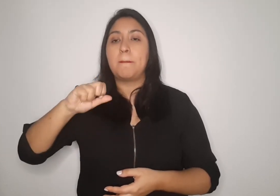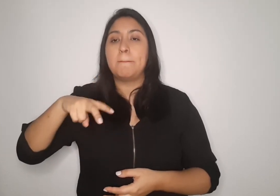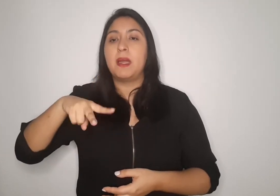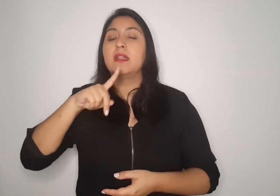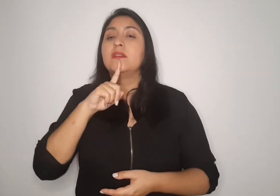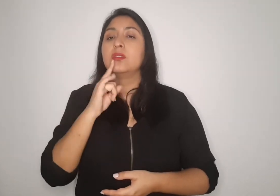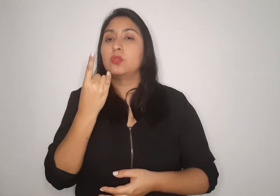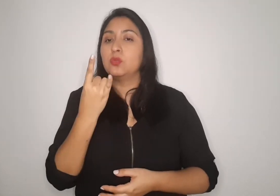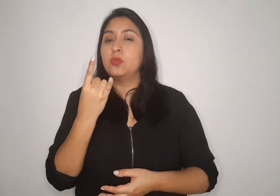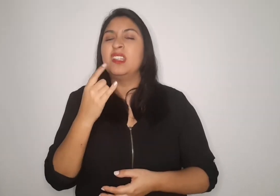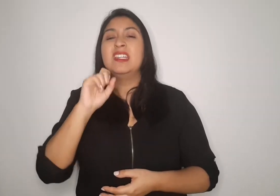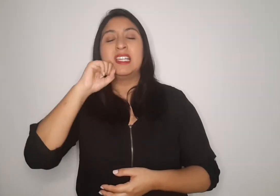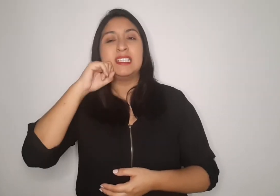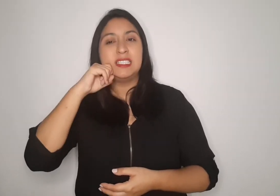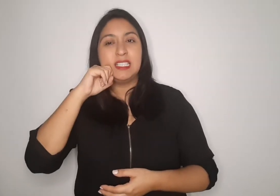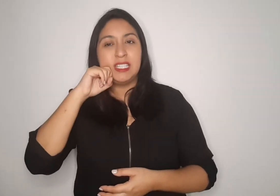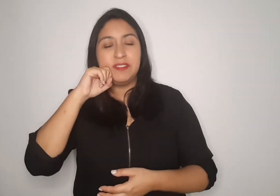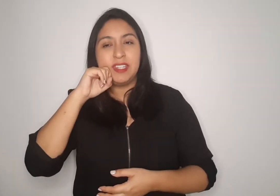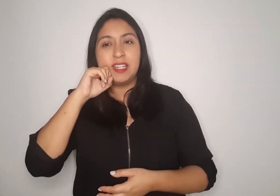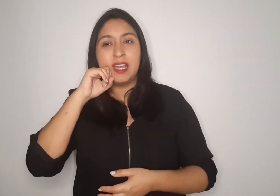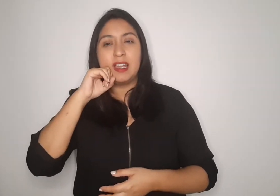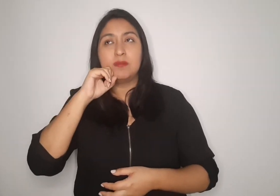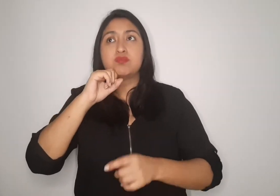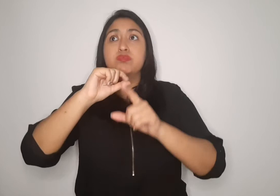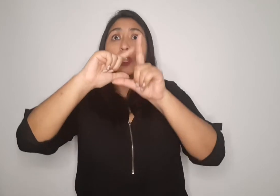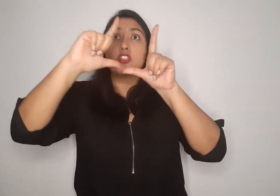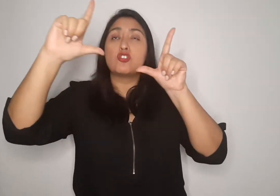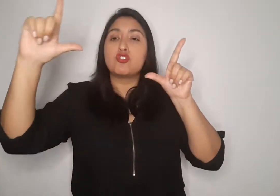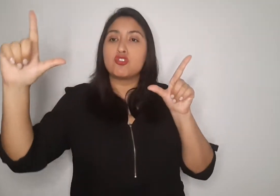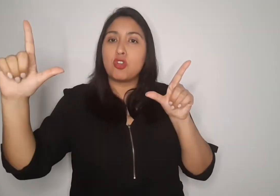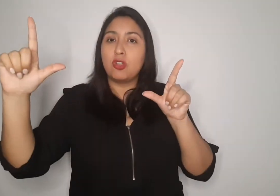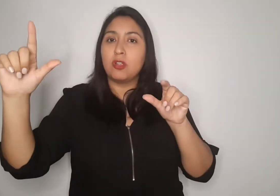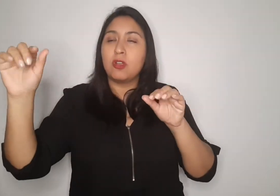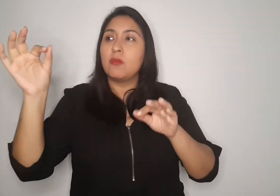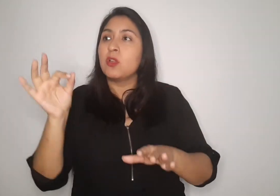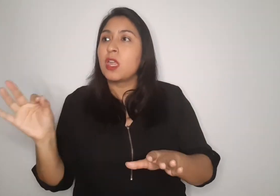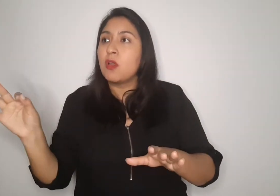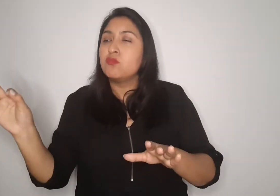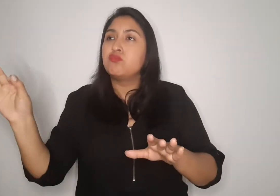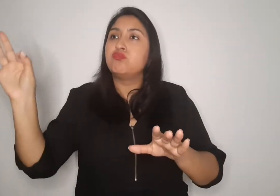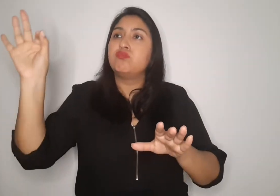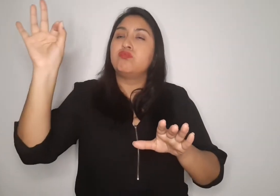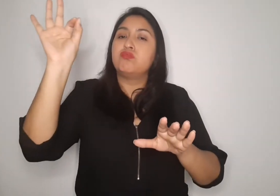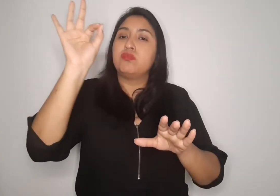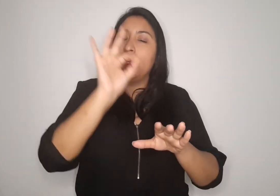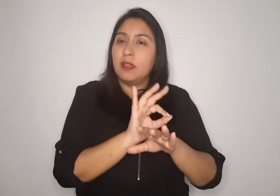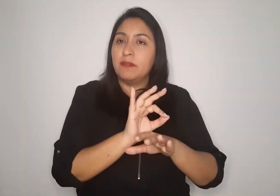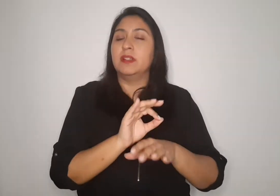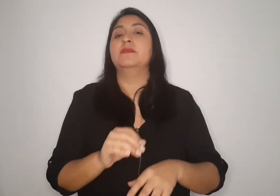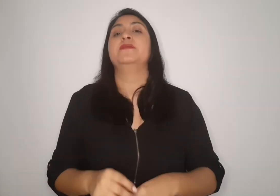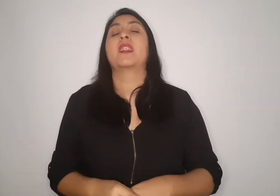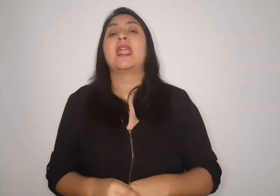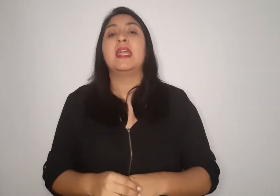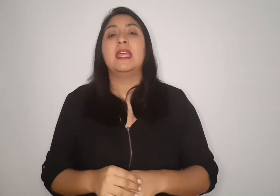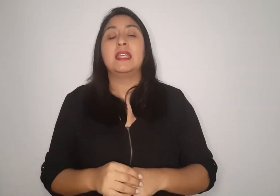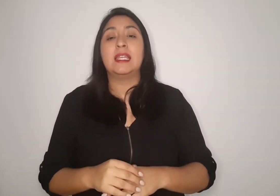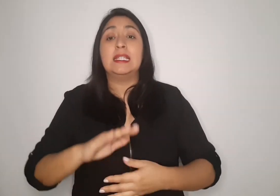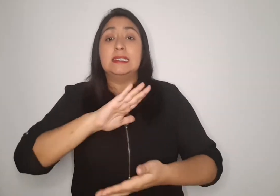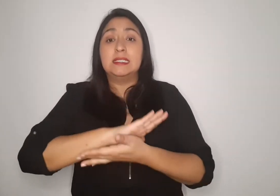retorno, esto se celebra del 21 al 24 de junio, ¿ya? El día